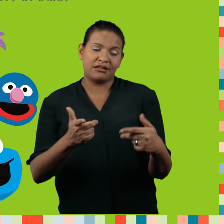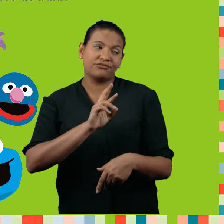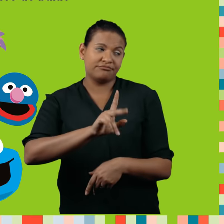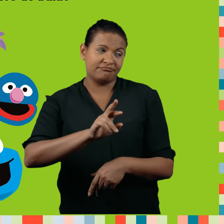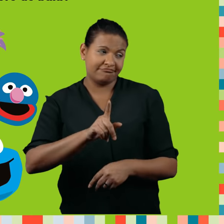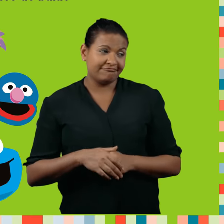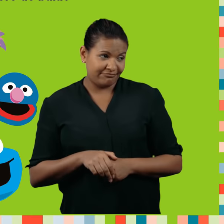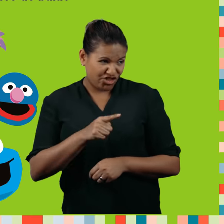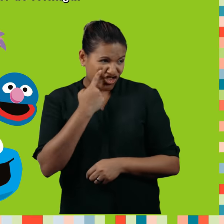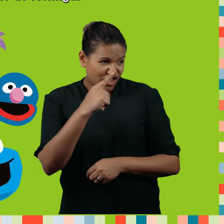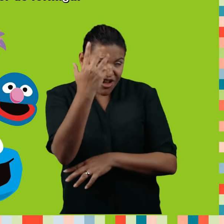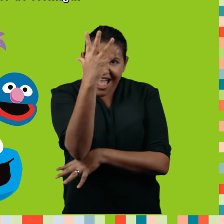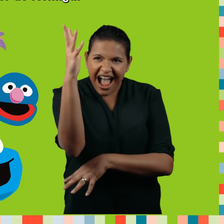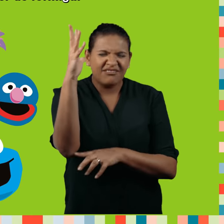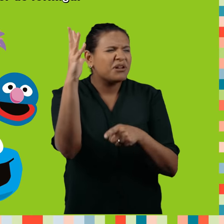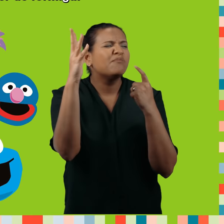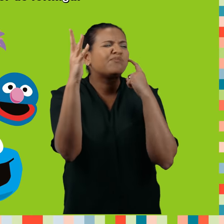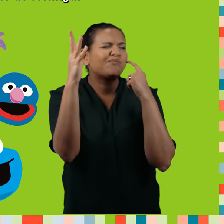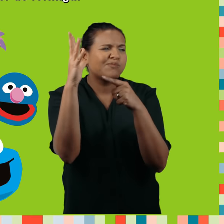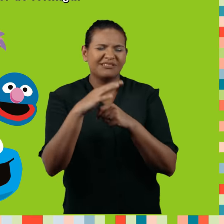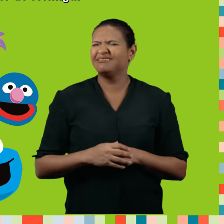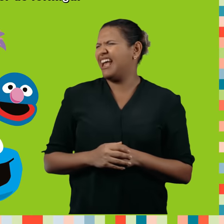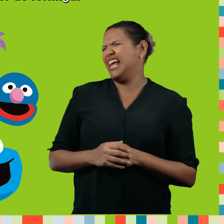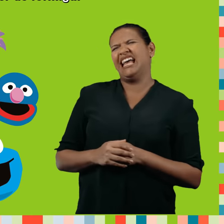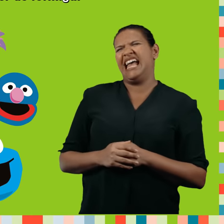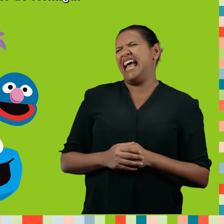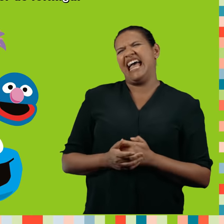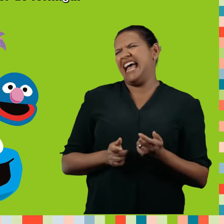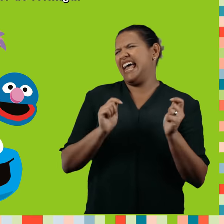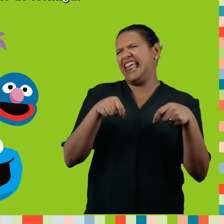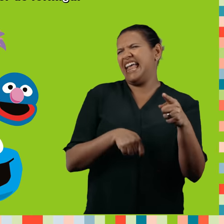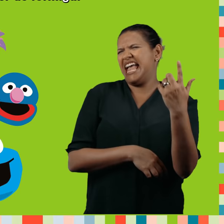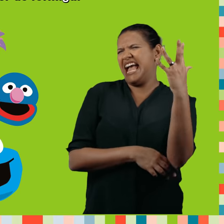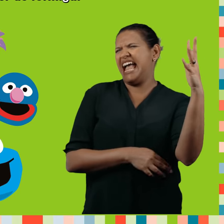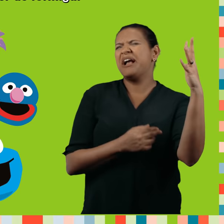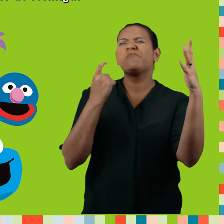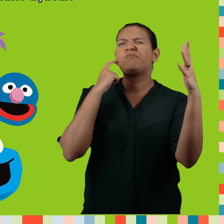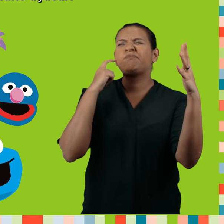já viu árvore de bala? Imagina! E encher de formiga.